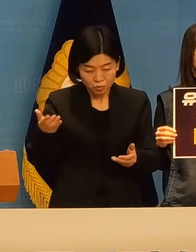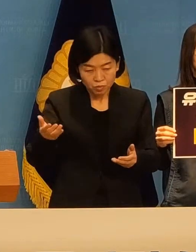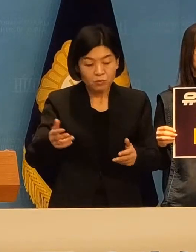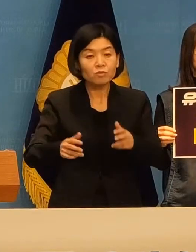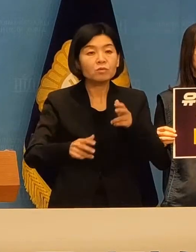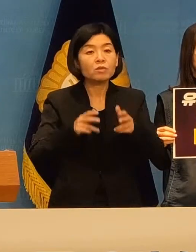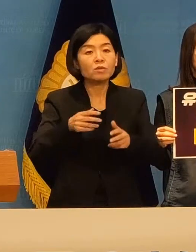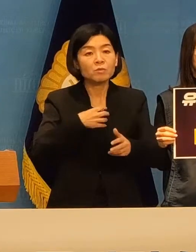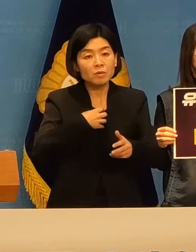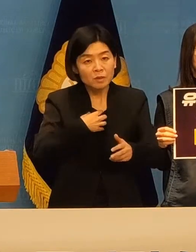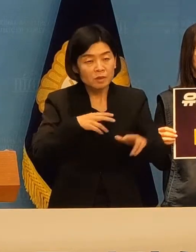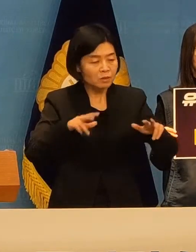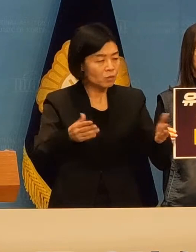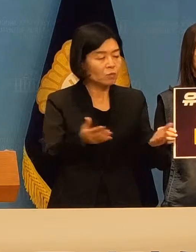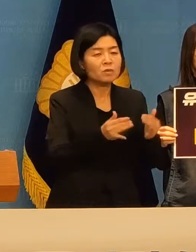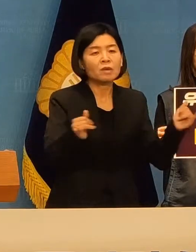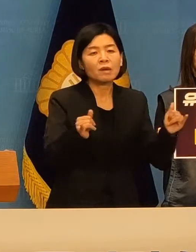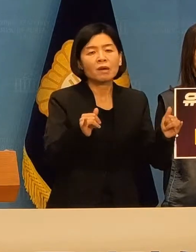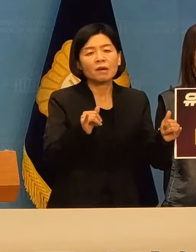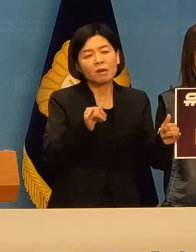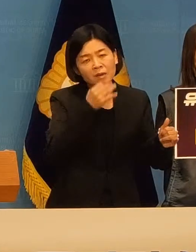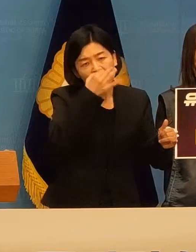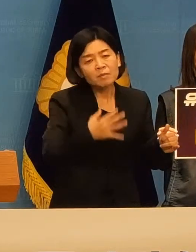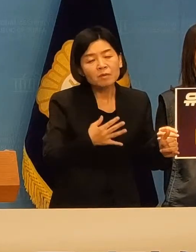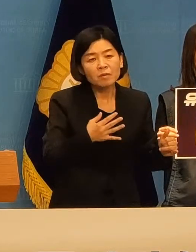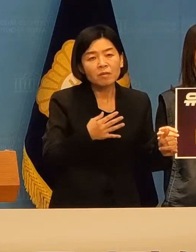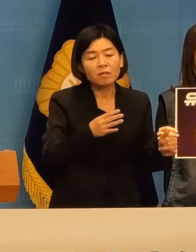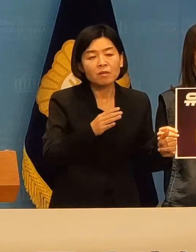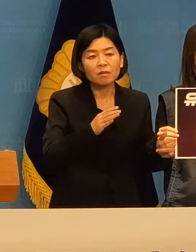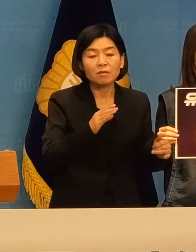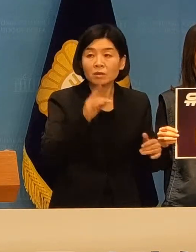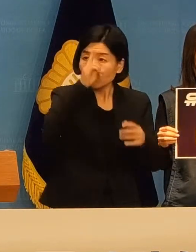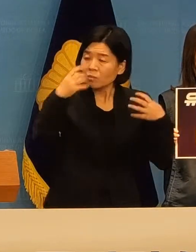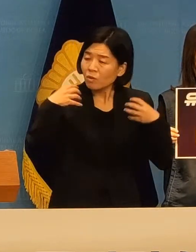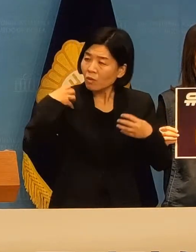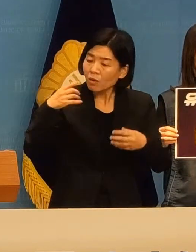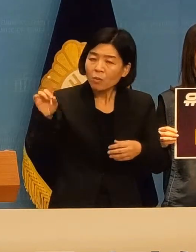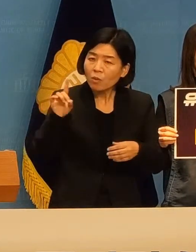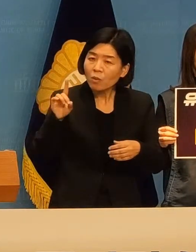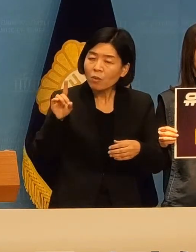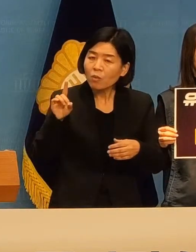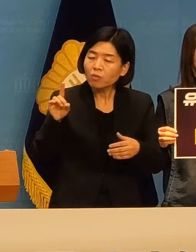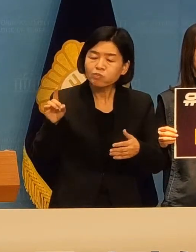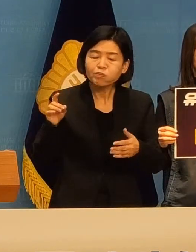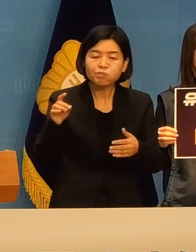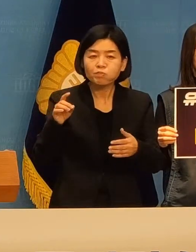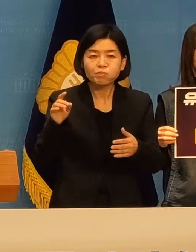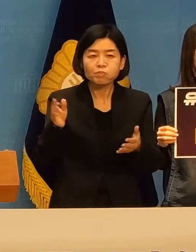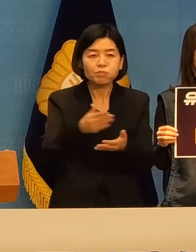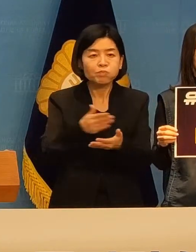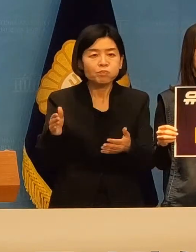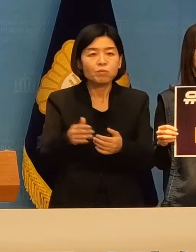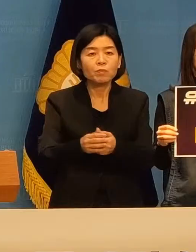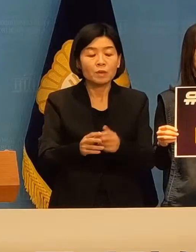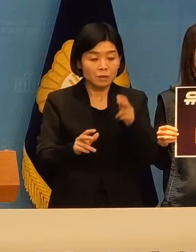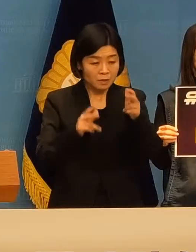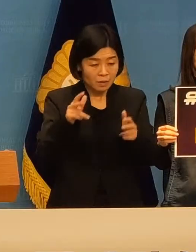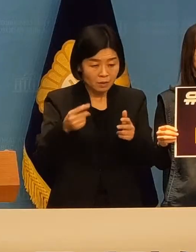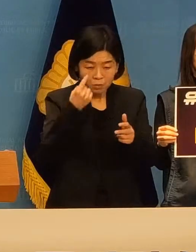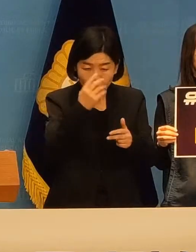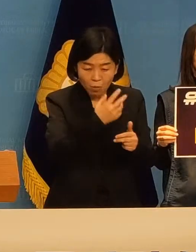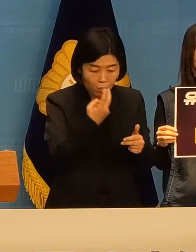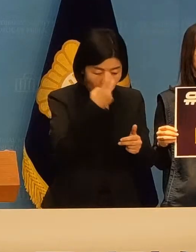유통노동자에게 가혹한 현실로 다가오지만 정부의 역할은 없어 보입니다. 정부가 산업을 보호하고